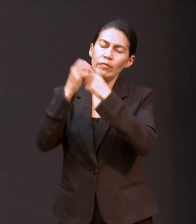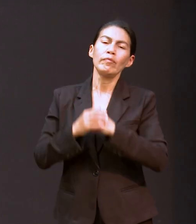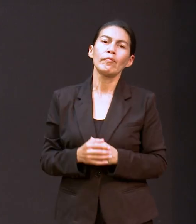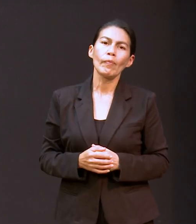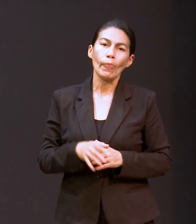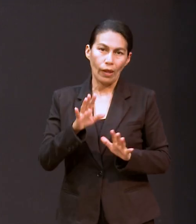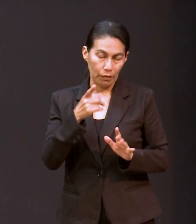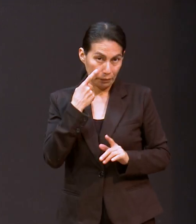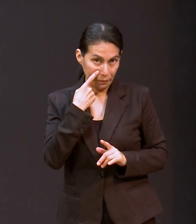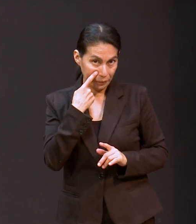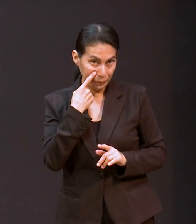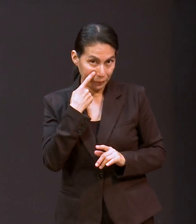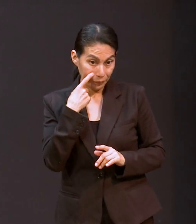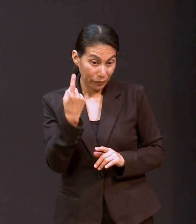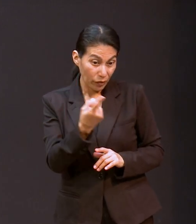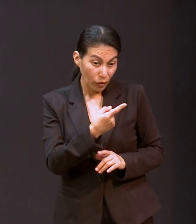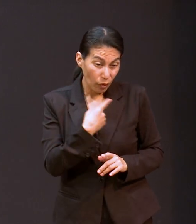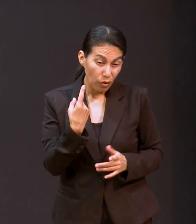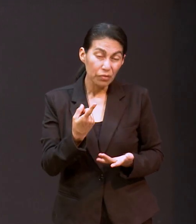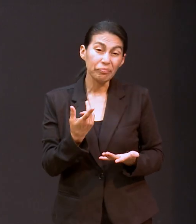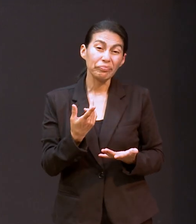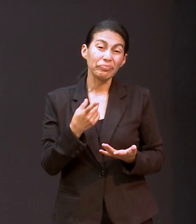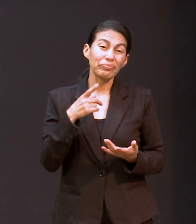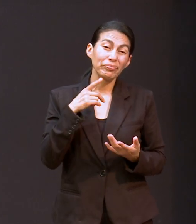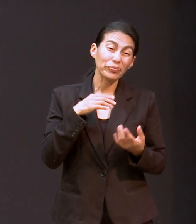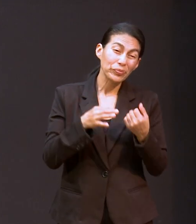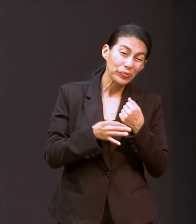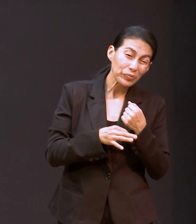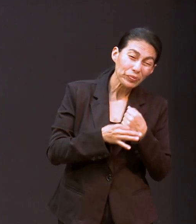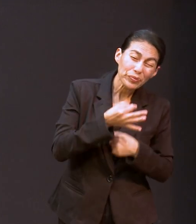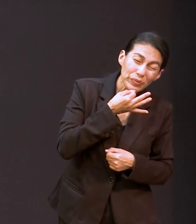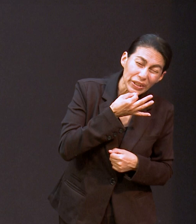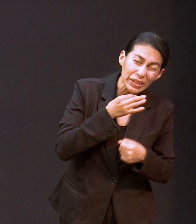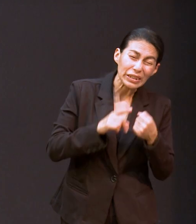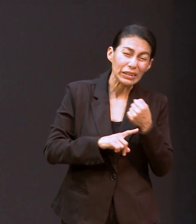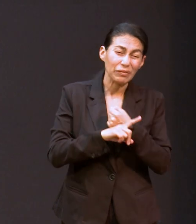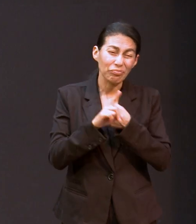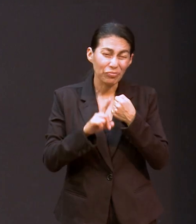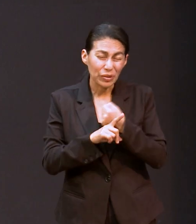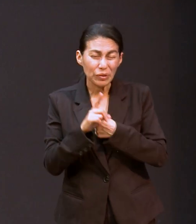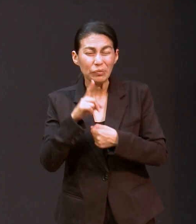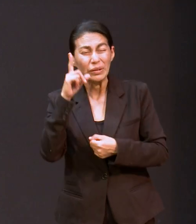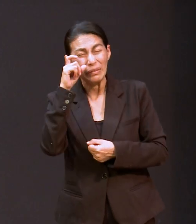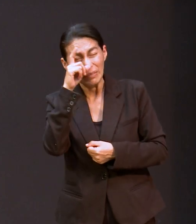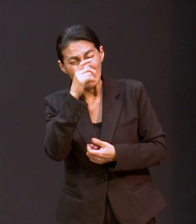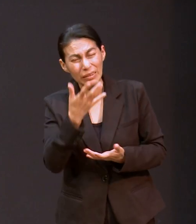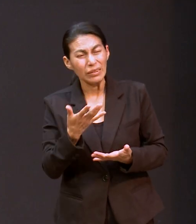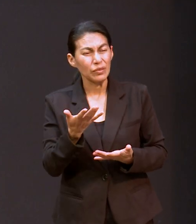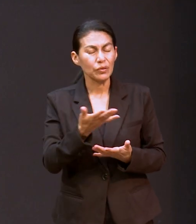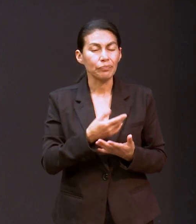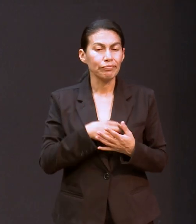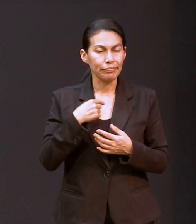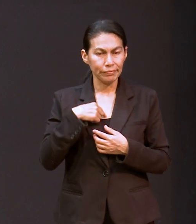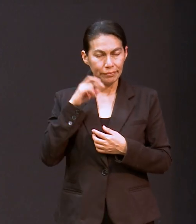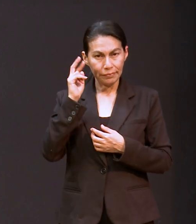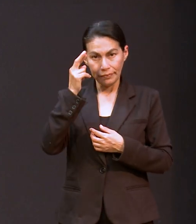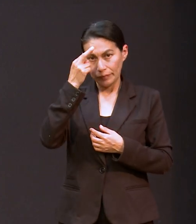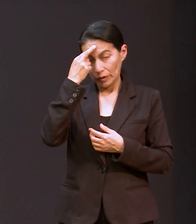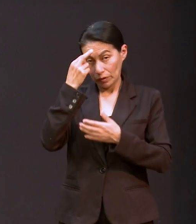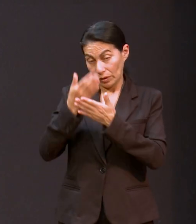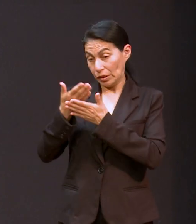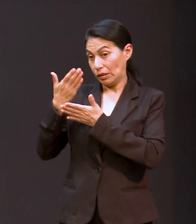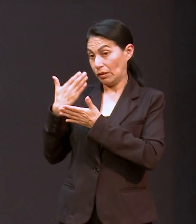ha provisto Mira muchos de Nosotros hemos pasado por situaciones difíciles Ah me acuerdo que